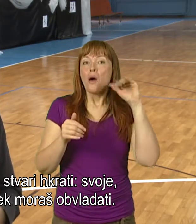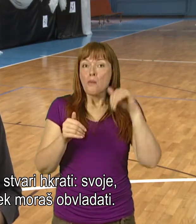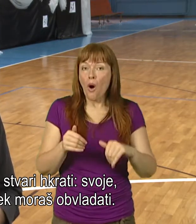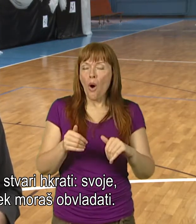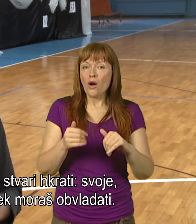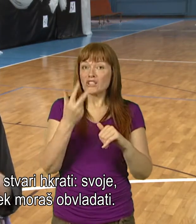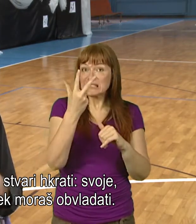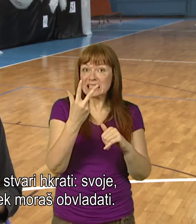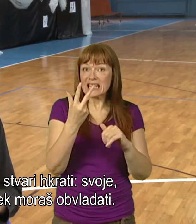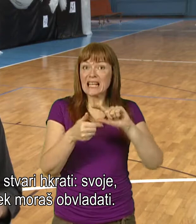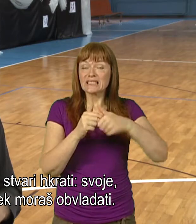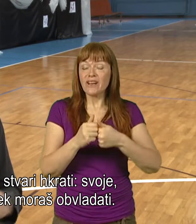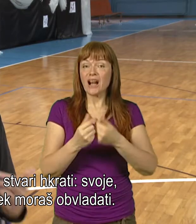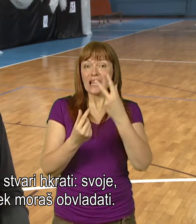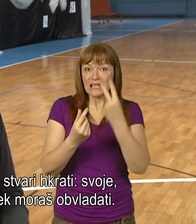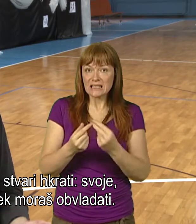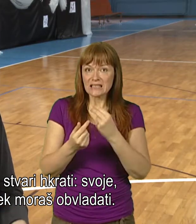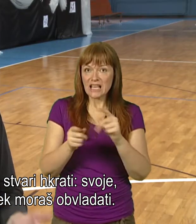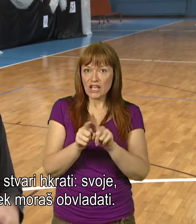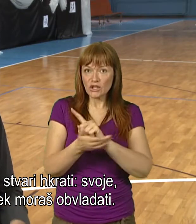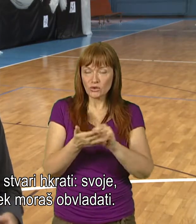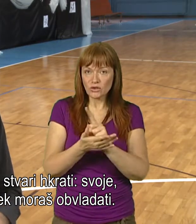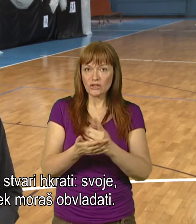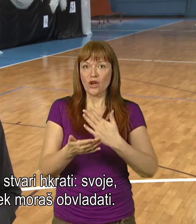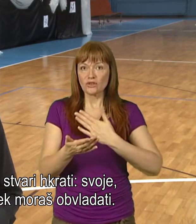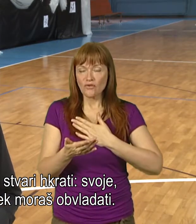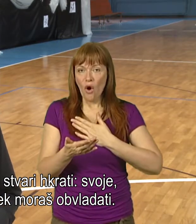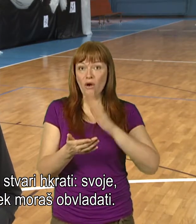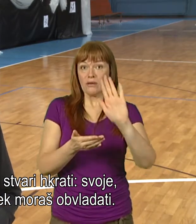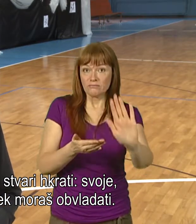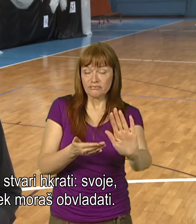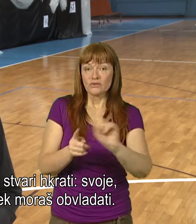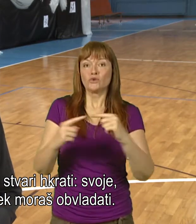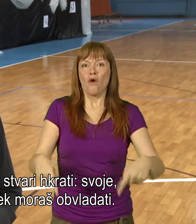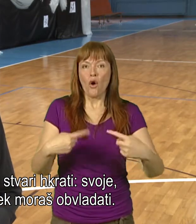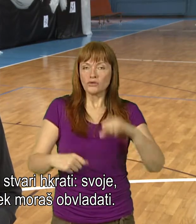3 stvari hkrati, ne. Moraš svoje, pa njeno pa še voziček moraš obvladati, ne.